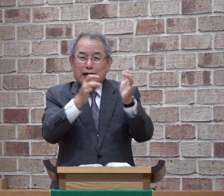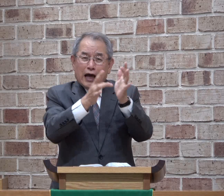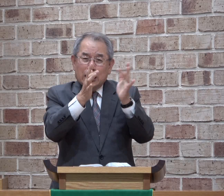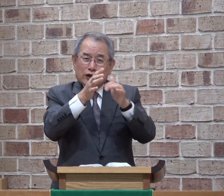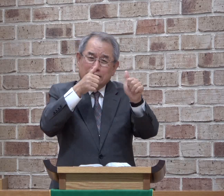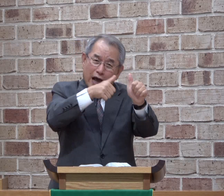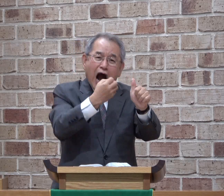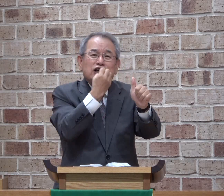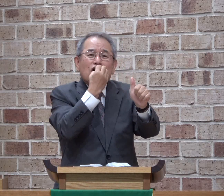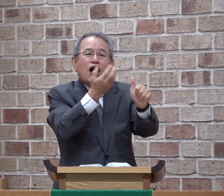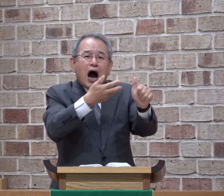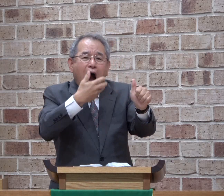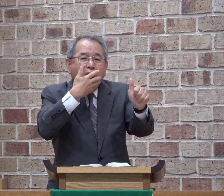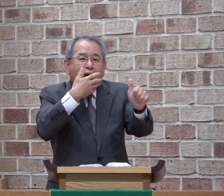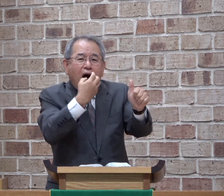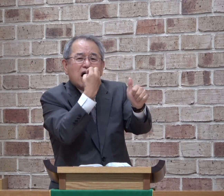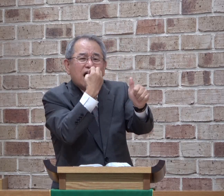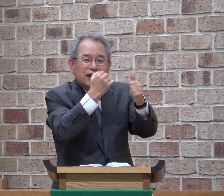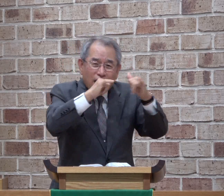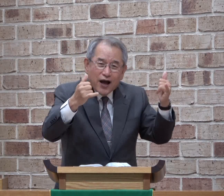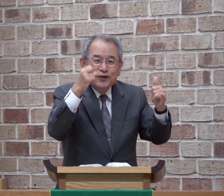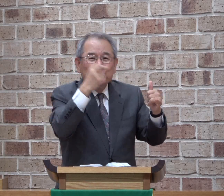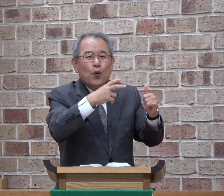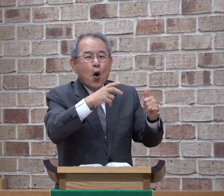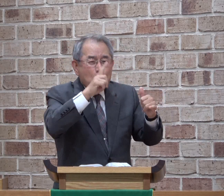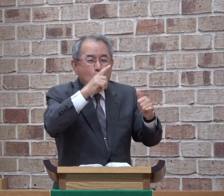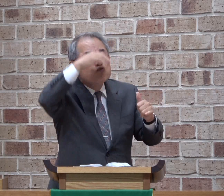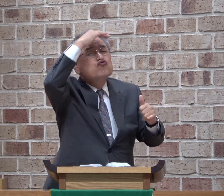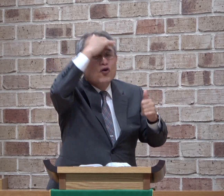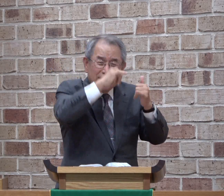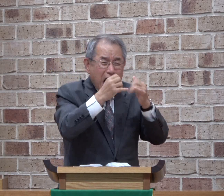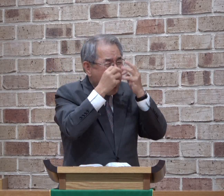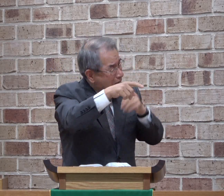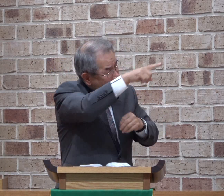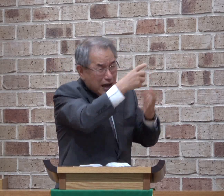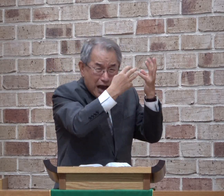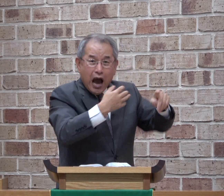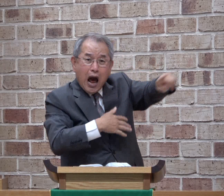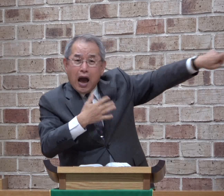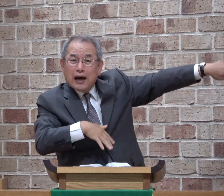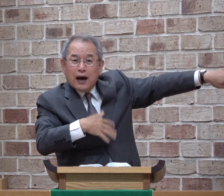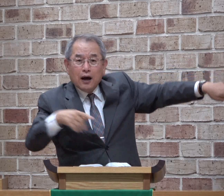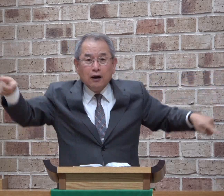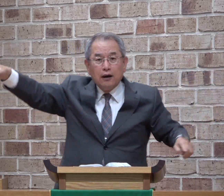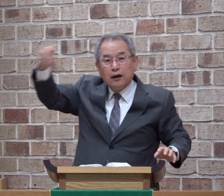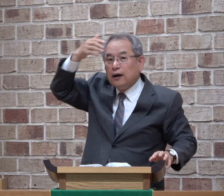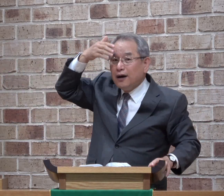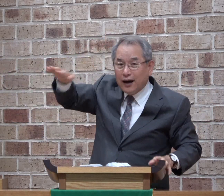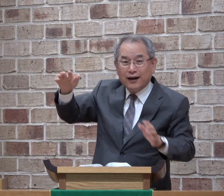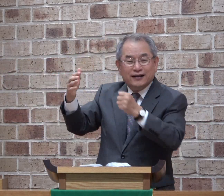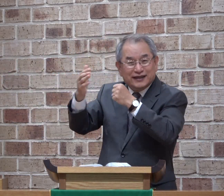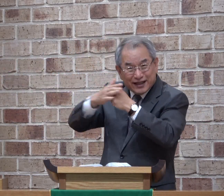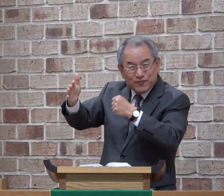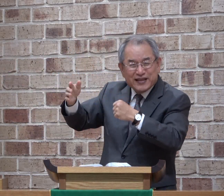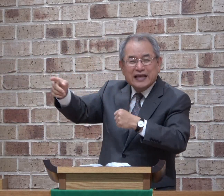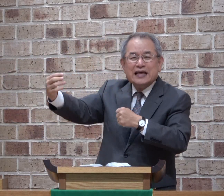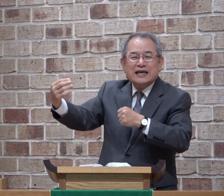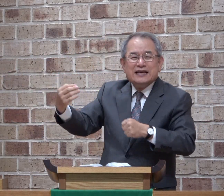유대 지방에 가면 예수님을 따르는 자, 예수님을 반대하는 자부터 예수님이 아주 알려져